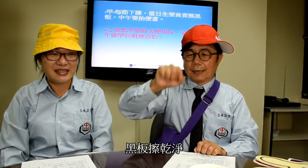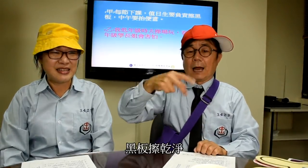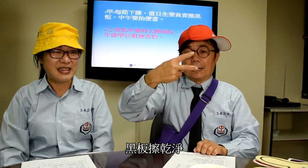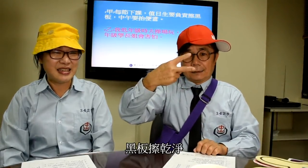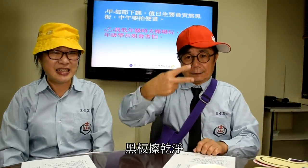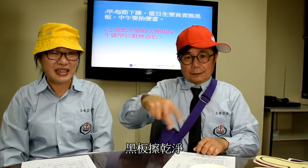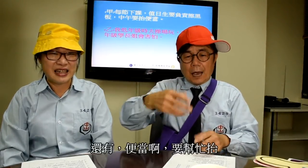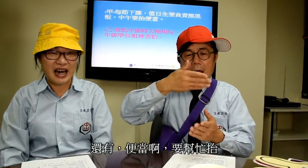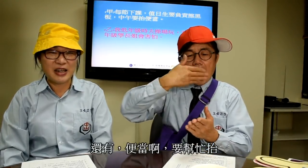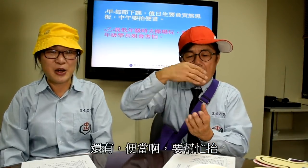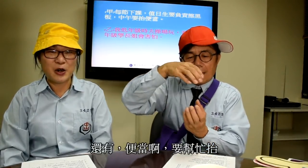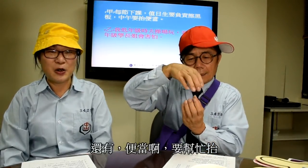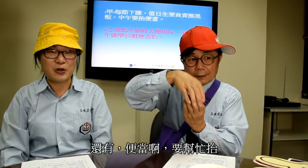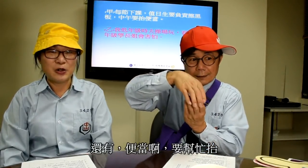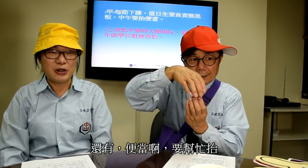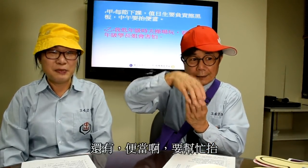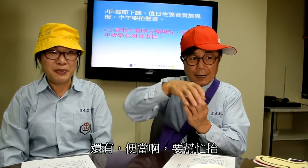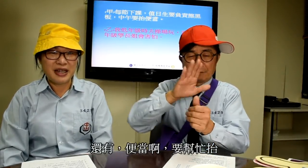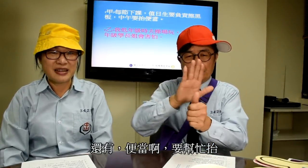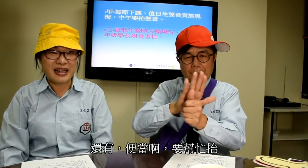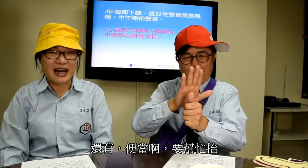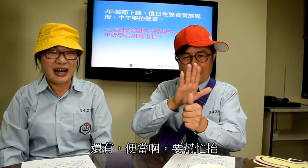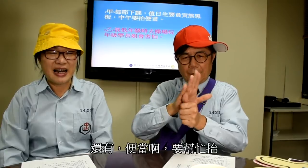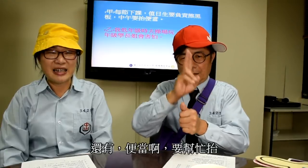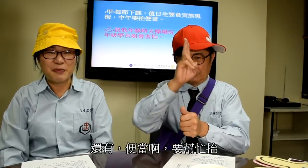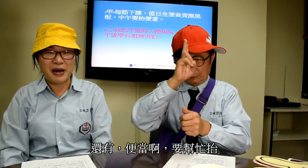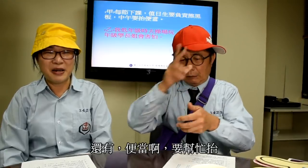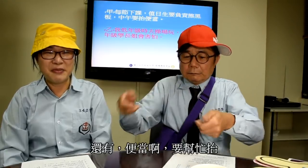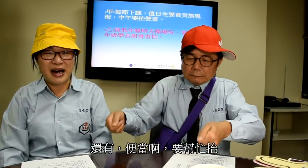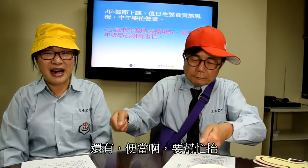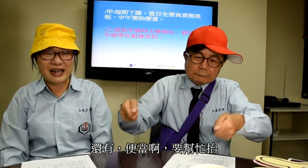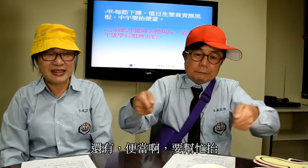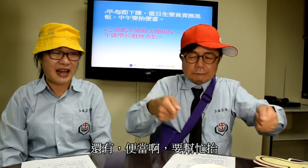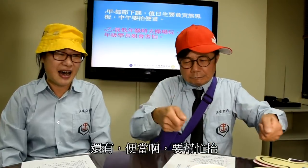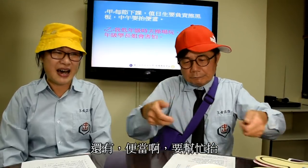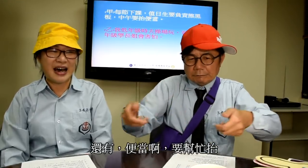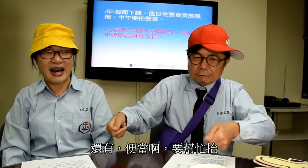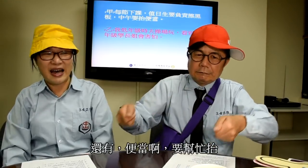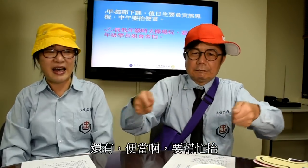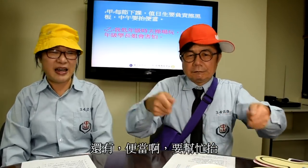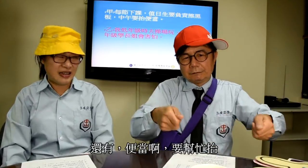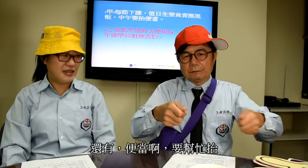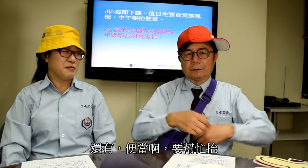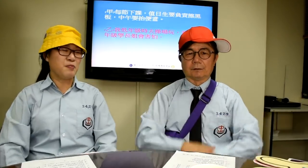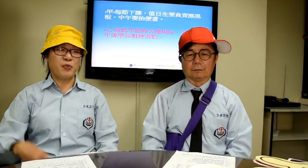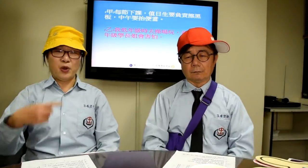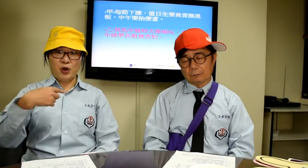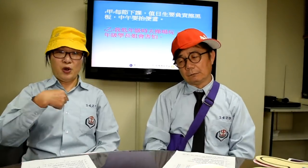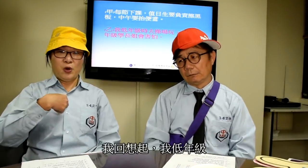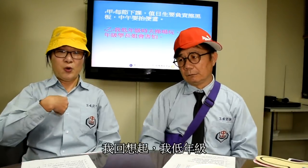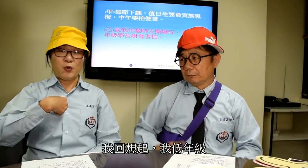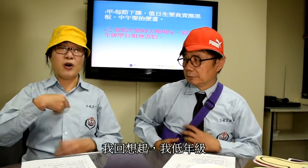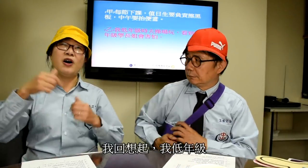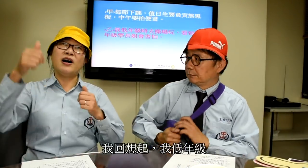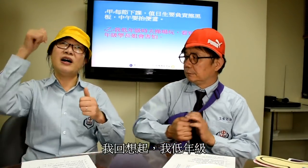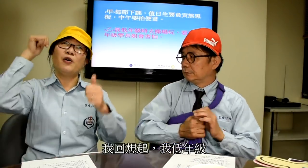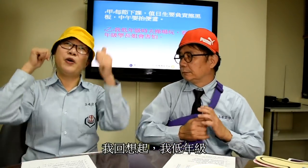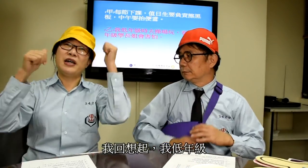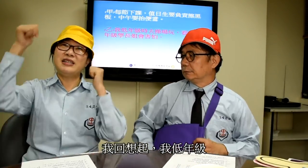净，还有便当啊要帮忙抬。我回想